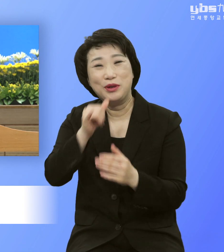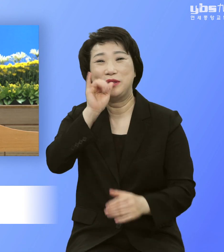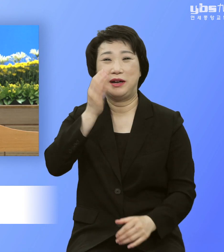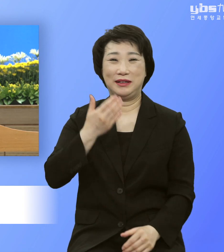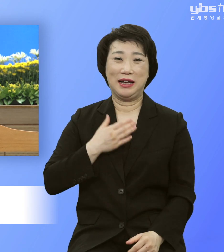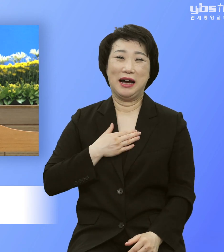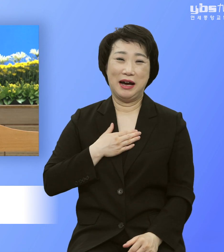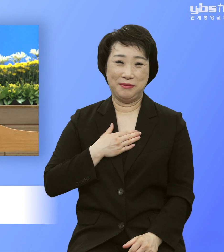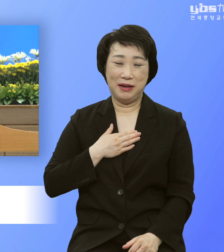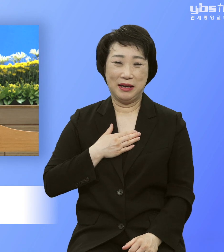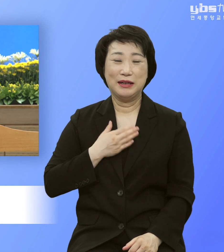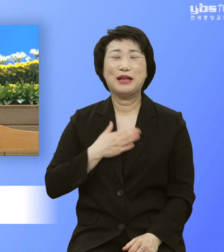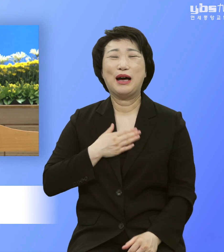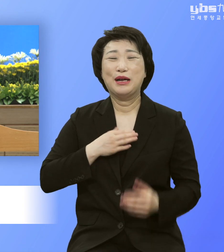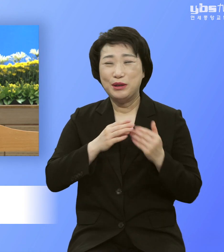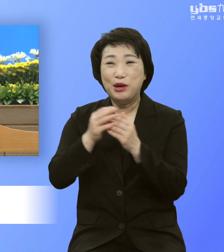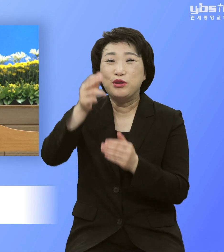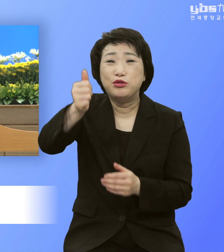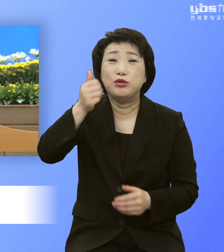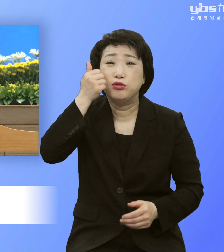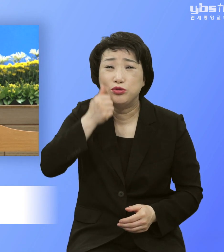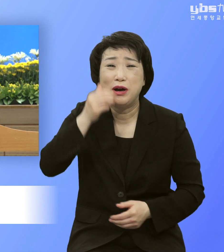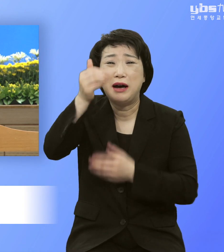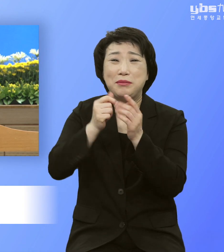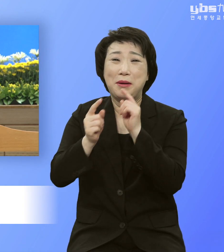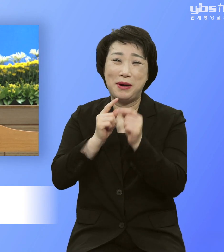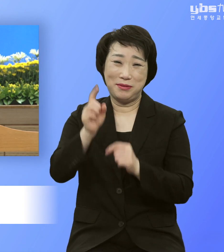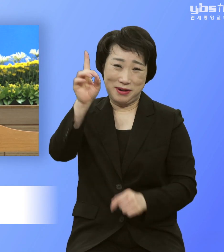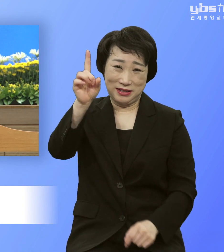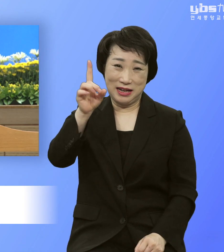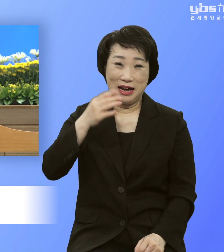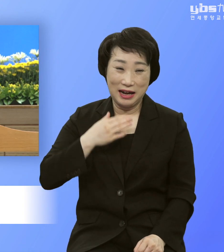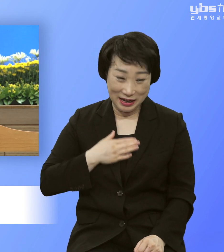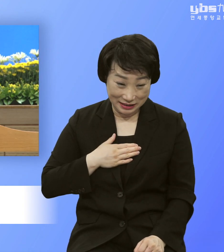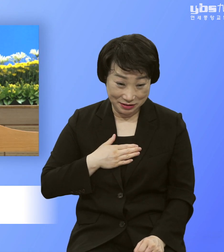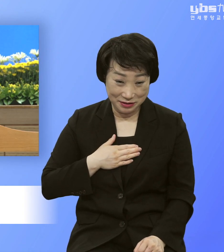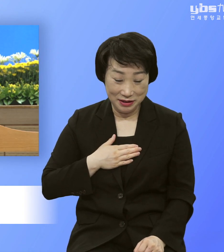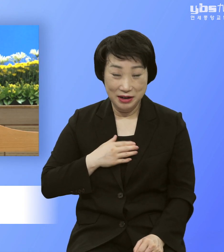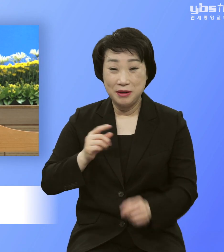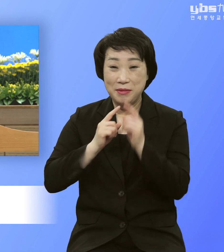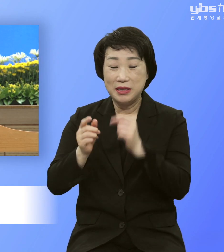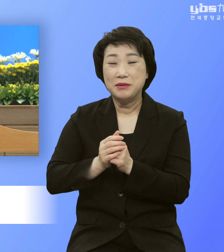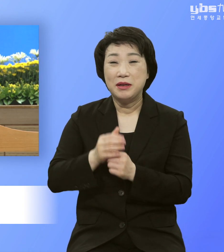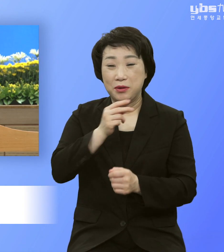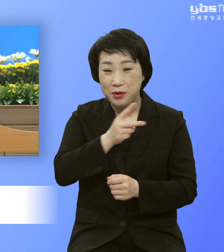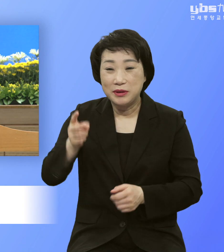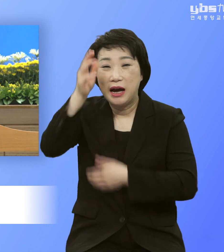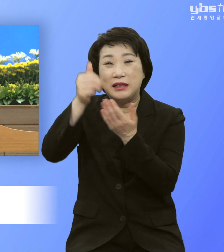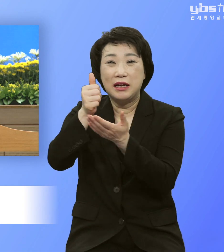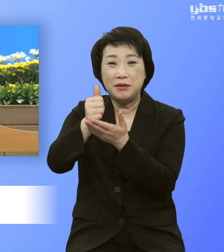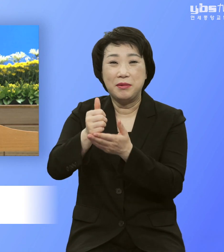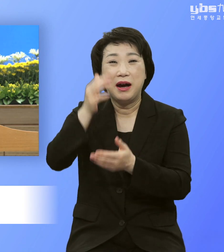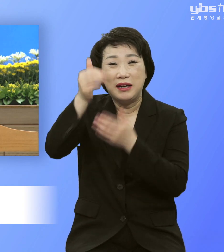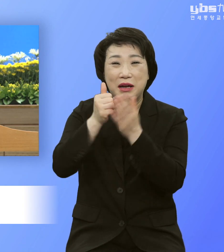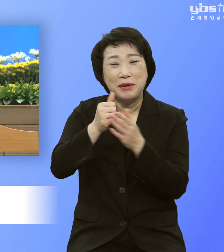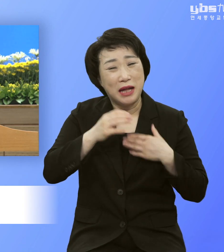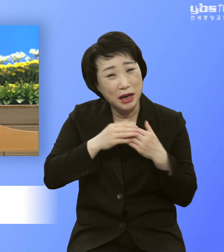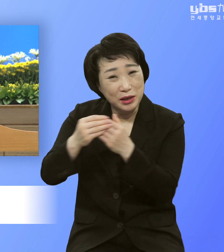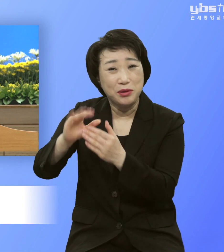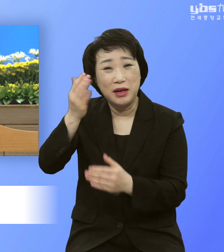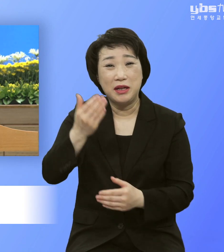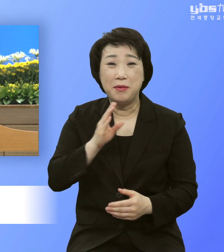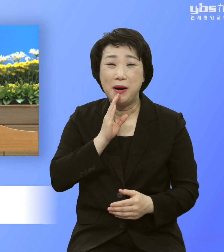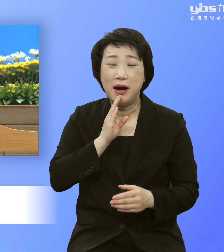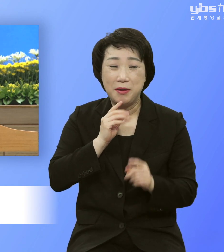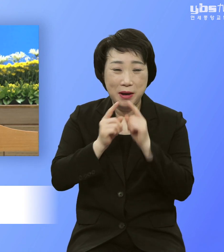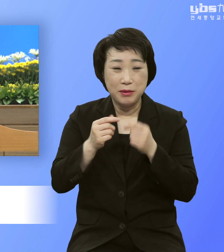해야 돼. 나의 경영주가 누구냐? 하나님의 말씀입니다. 말씀이 하나님이시니 하나님이십니다.